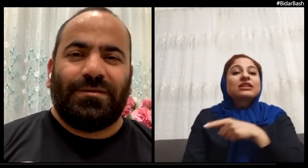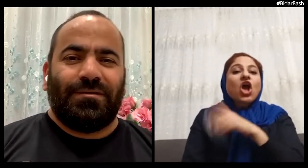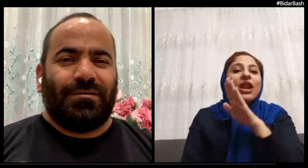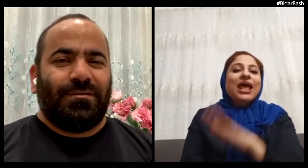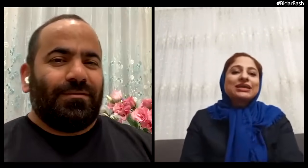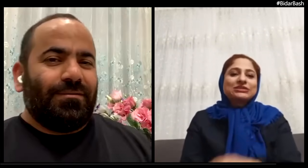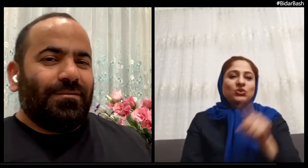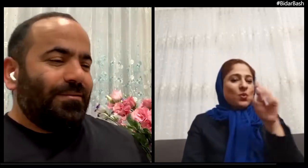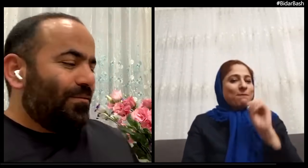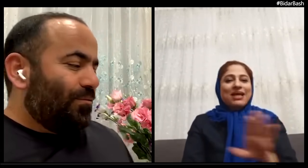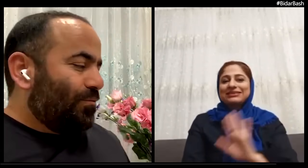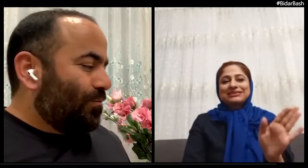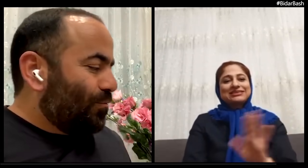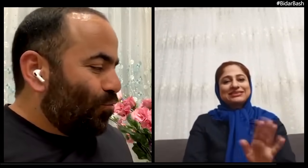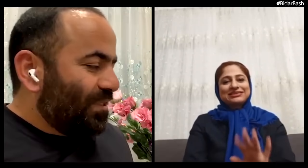میستی،